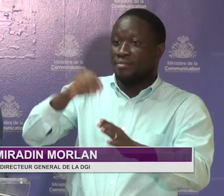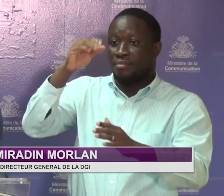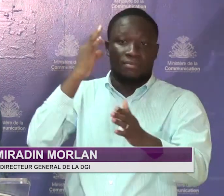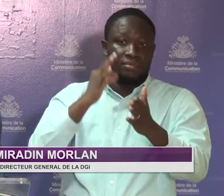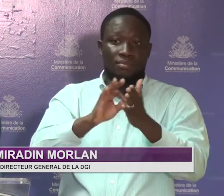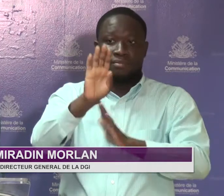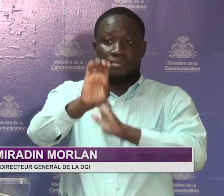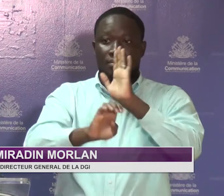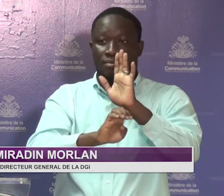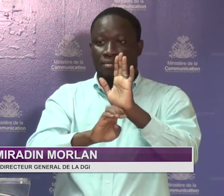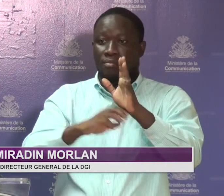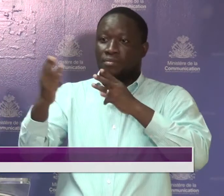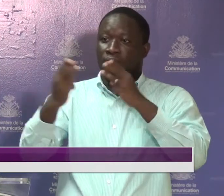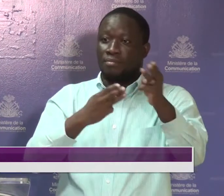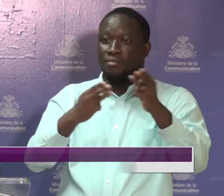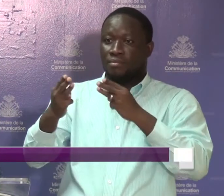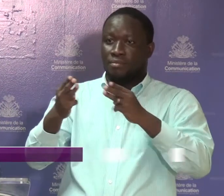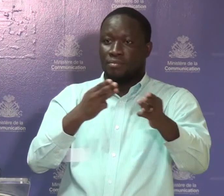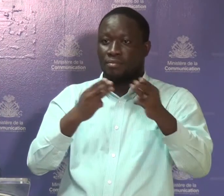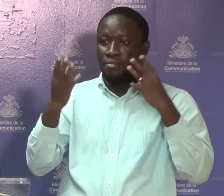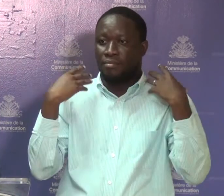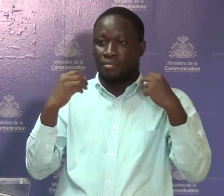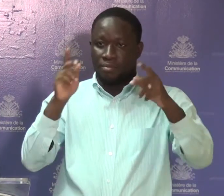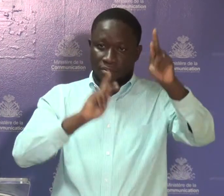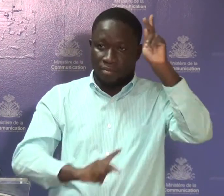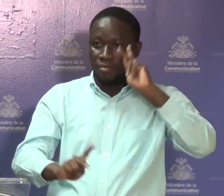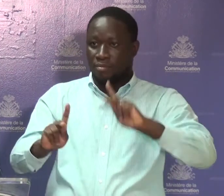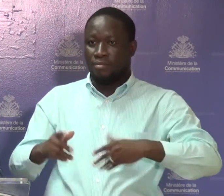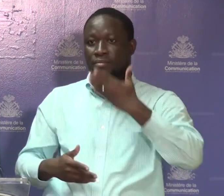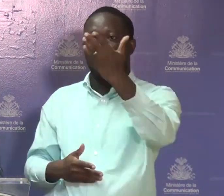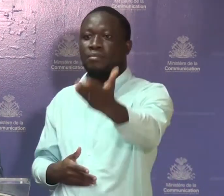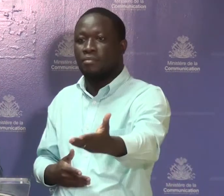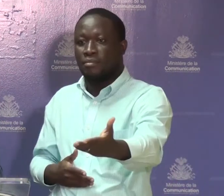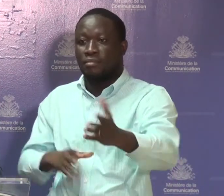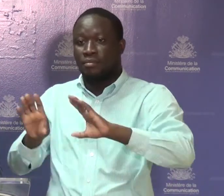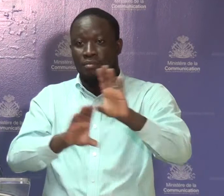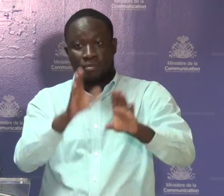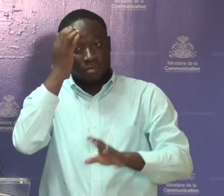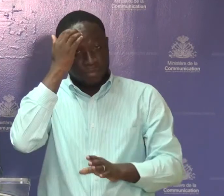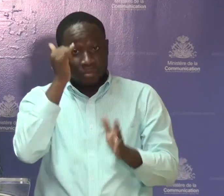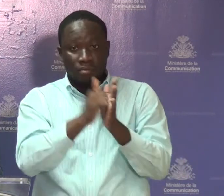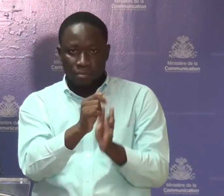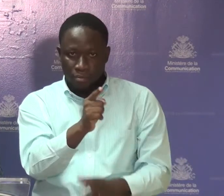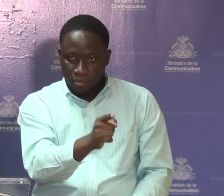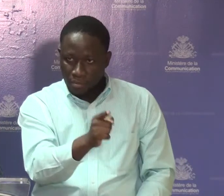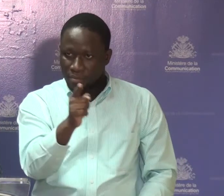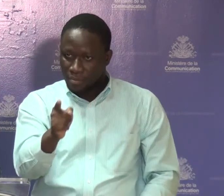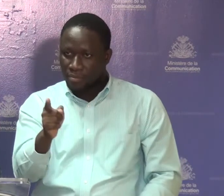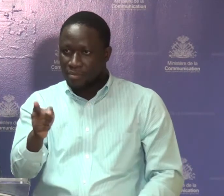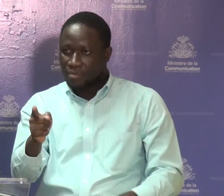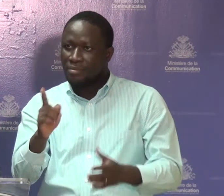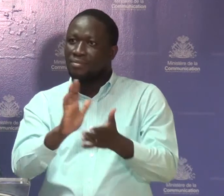secrétaire d'État ou bien c'est le ministère de la Santé publique et de la population qui soumet nos lits. Qui fait nous reconnaître ça comme